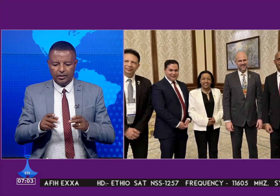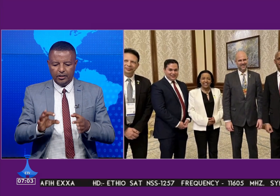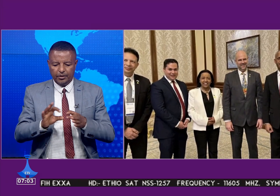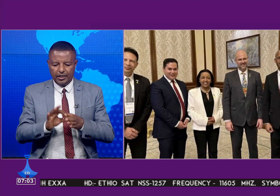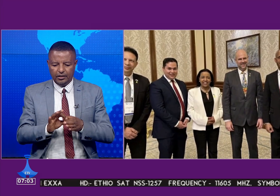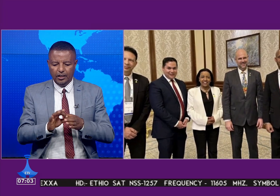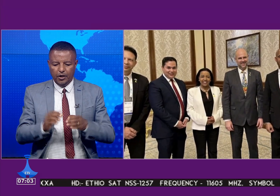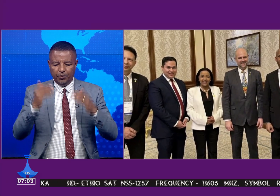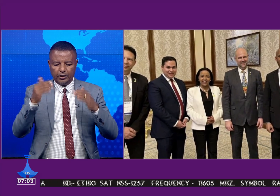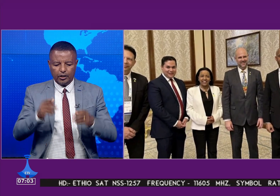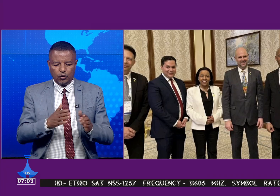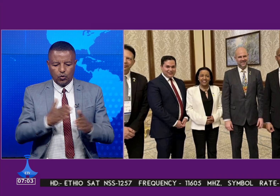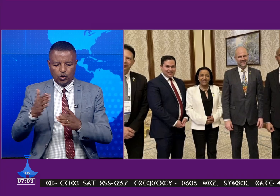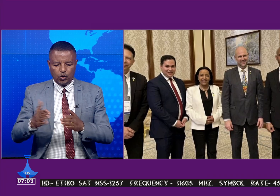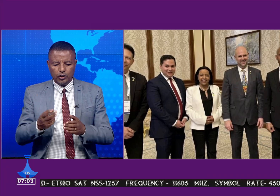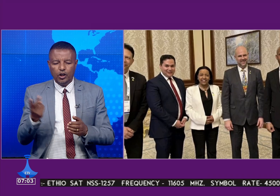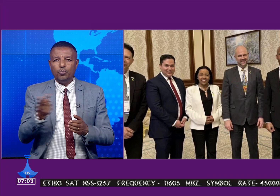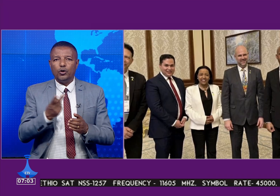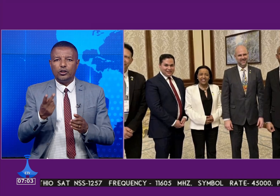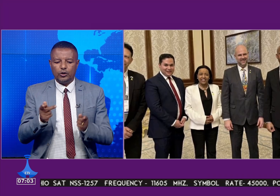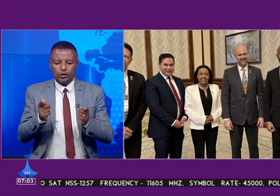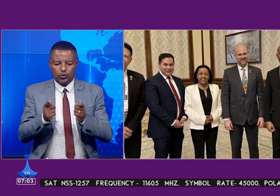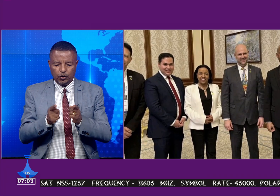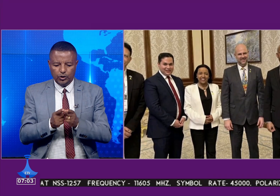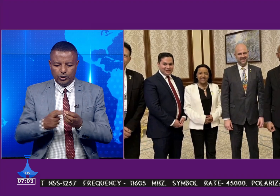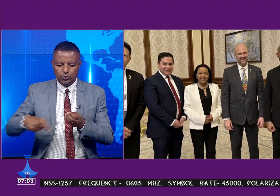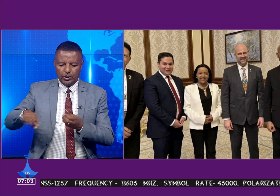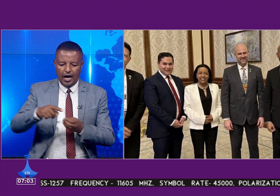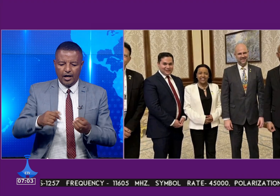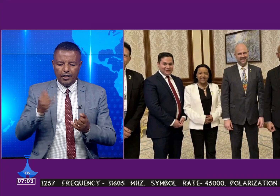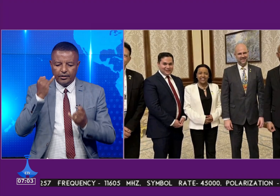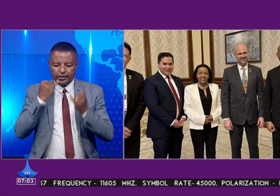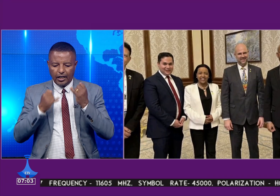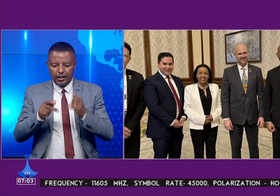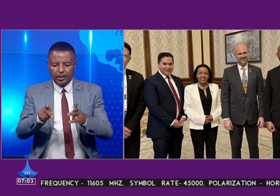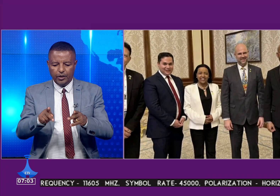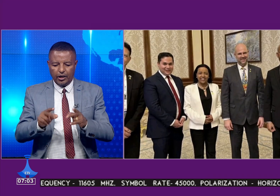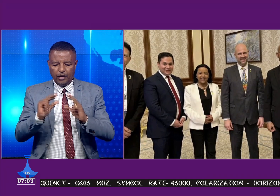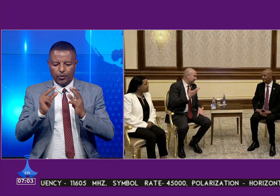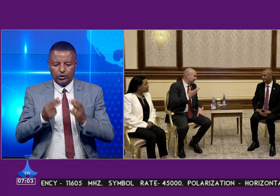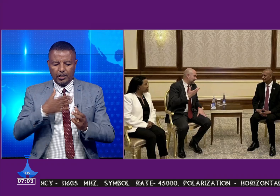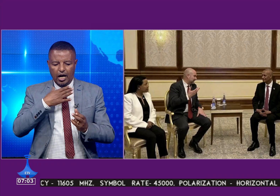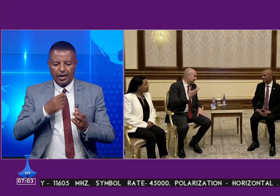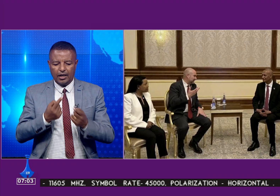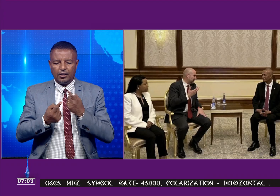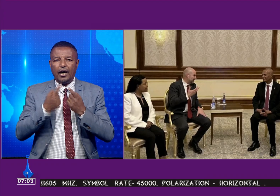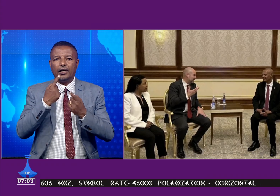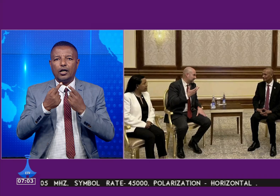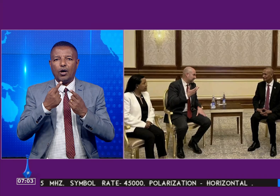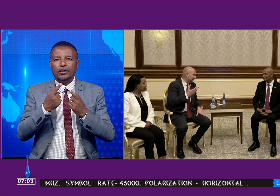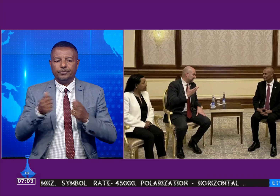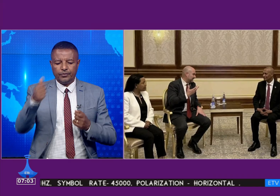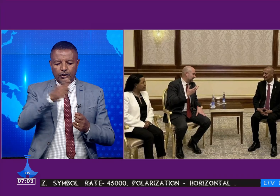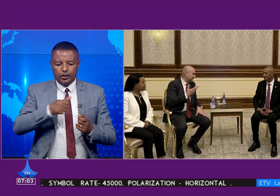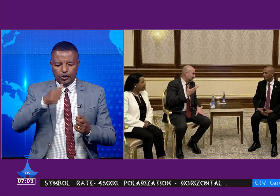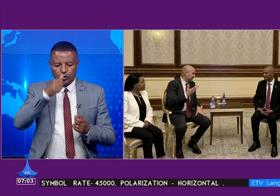ፓርላመንታሪ ህብረት መድረክ ጎን ለጎን በሁለትዮሽ ግንኙነት ዙሪያ የእስራኤል የፓርላማ ቡድን አባላት